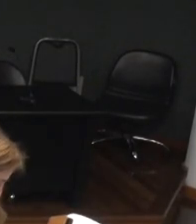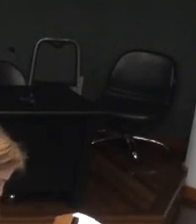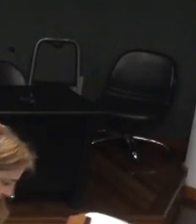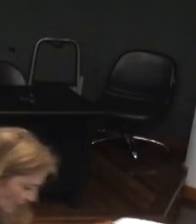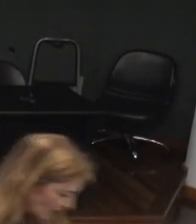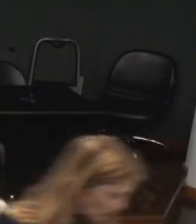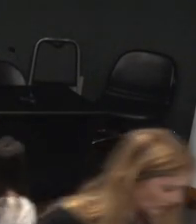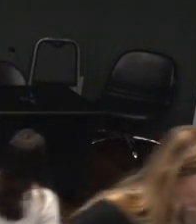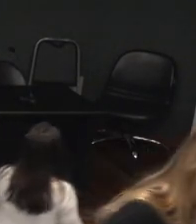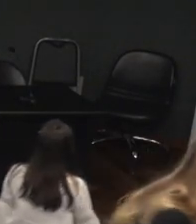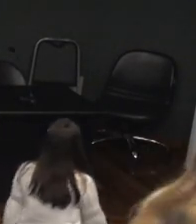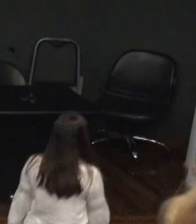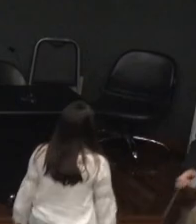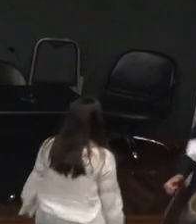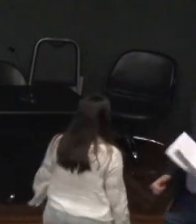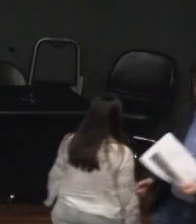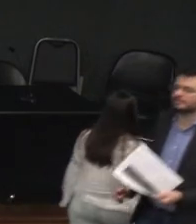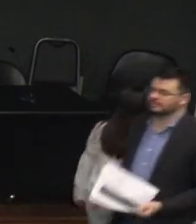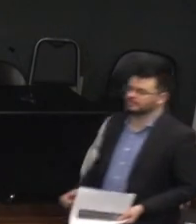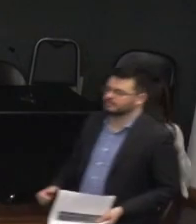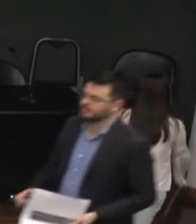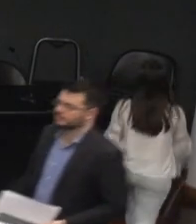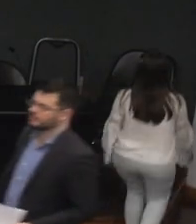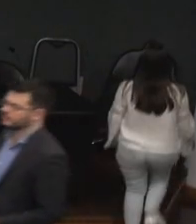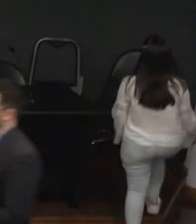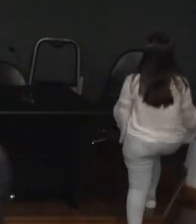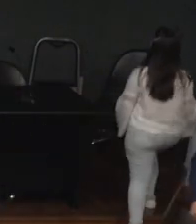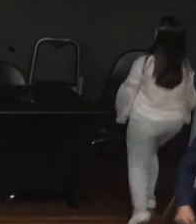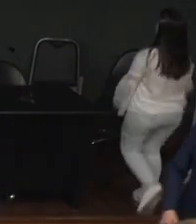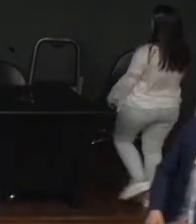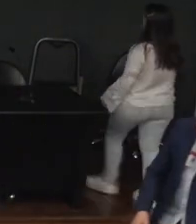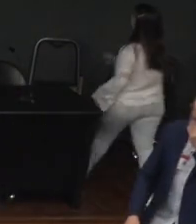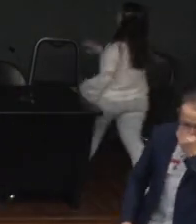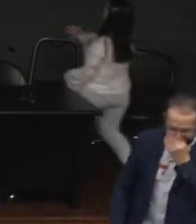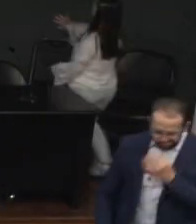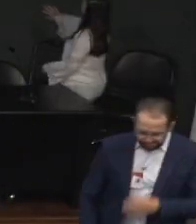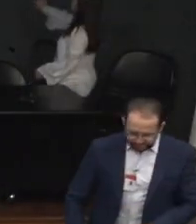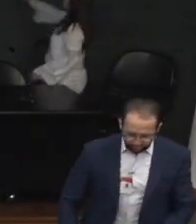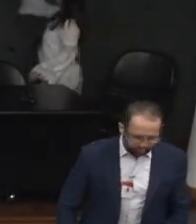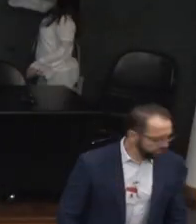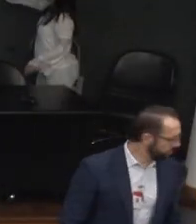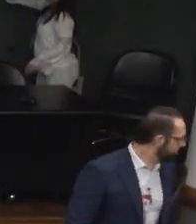pessoas? Sendem próximos aí uns dos outros.